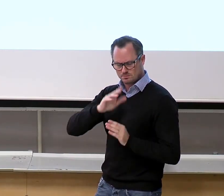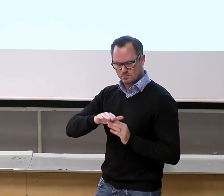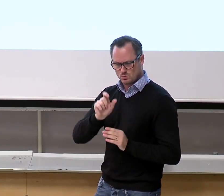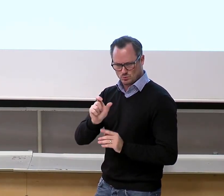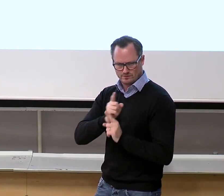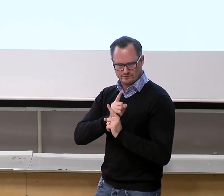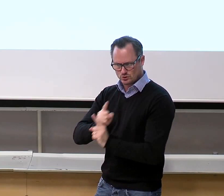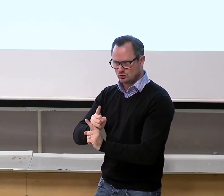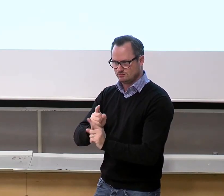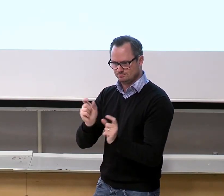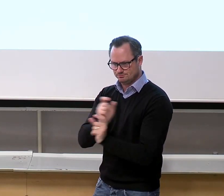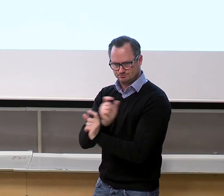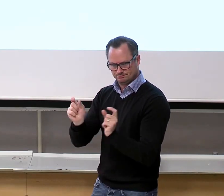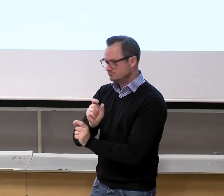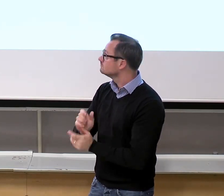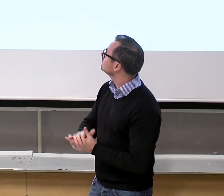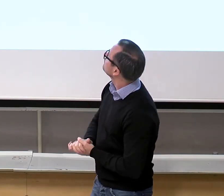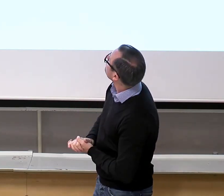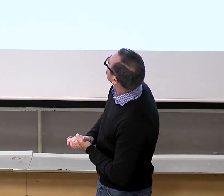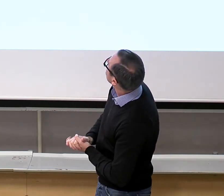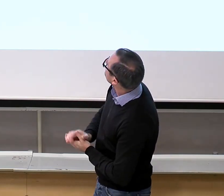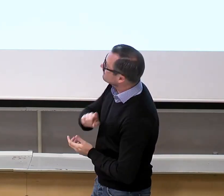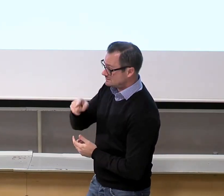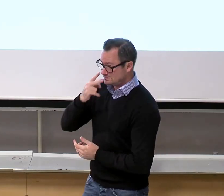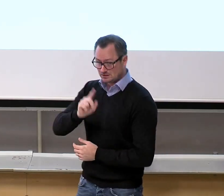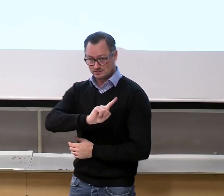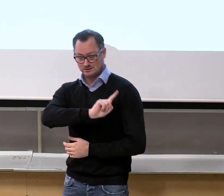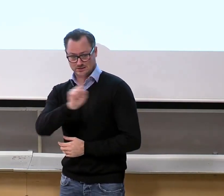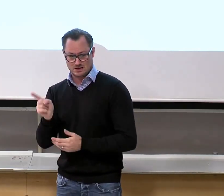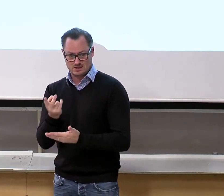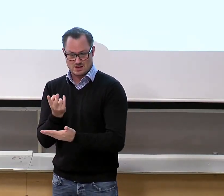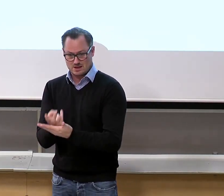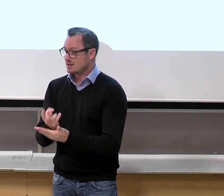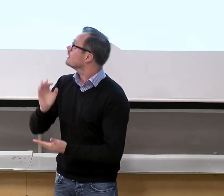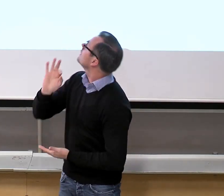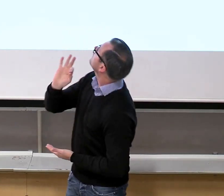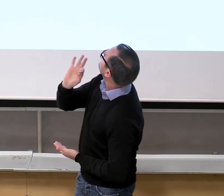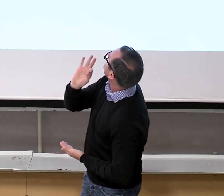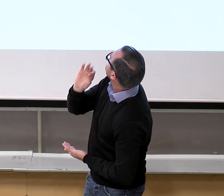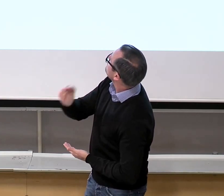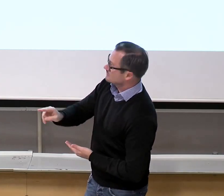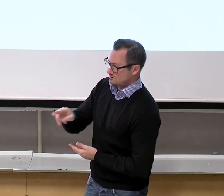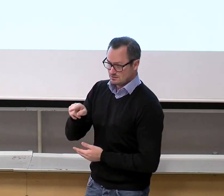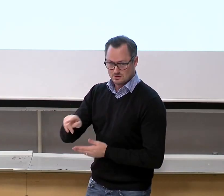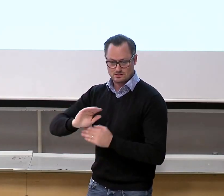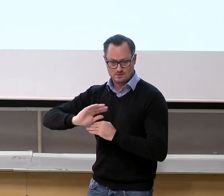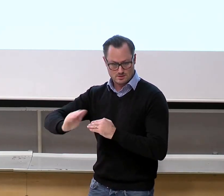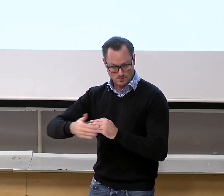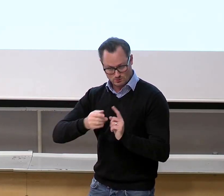Och i nivå fyra så konstruerar man satser och då ska man ha rätt ordföljd. Sen lägger han den